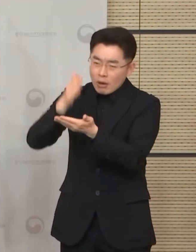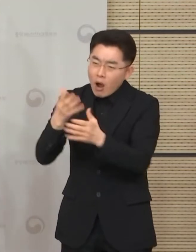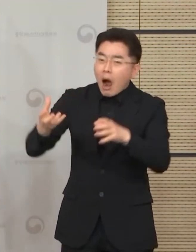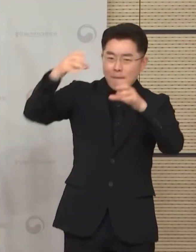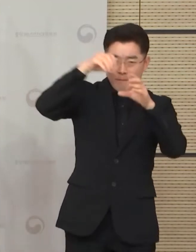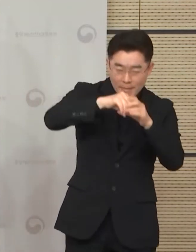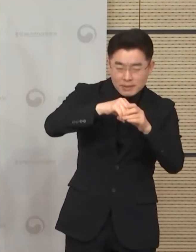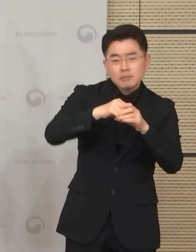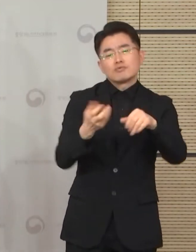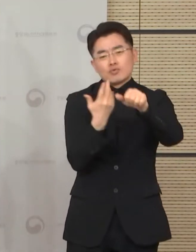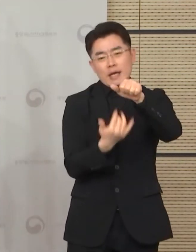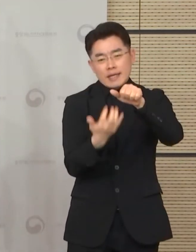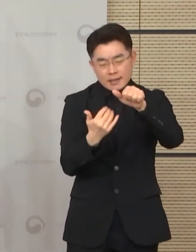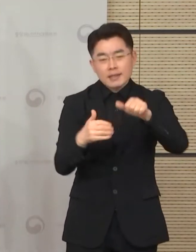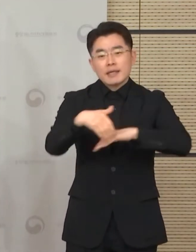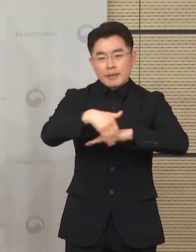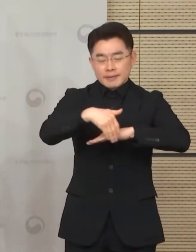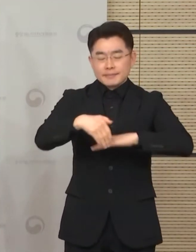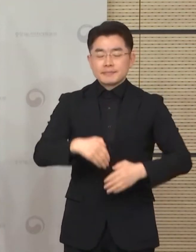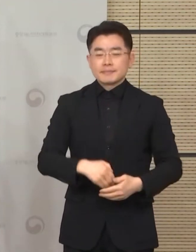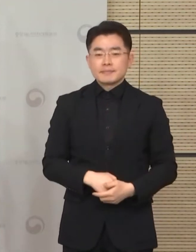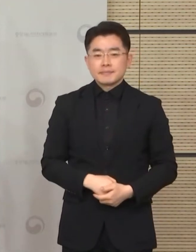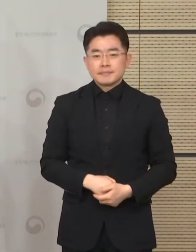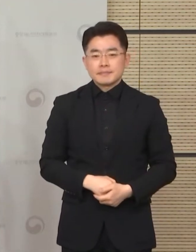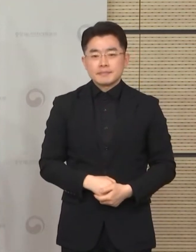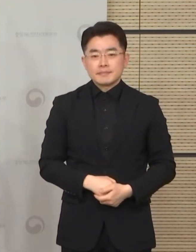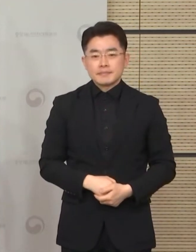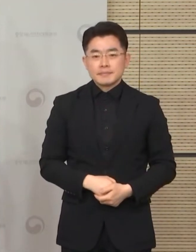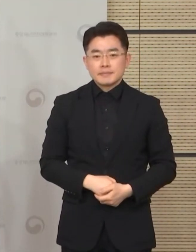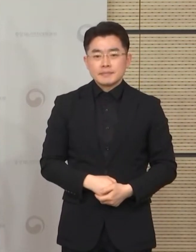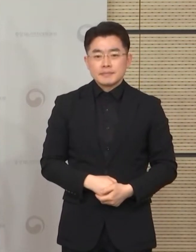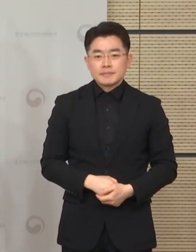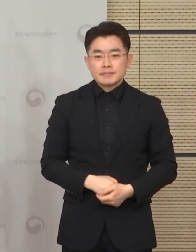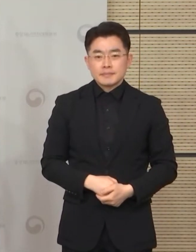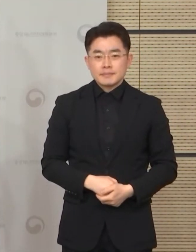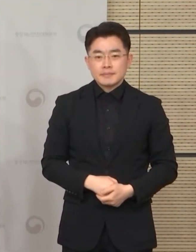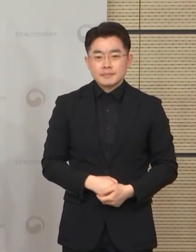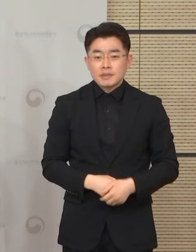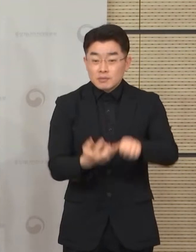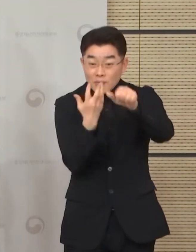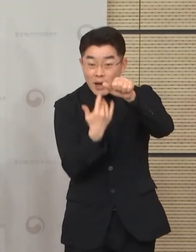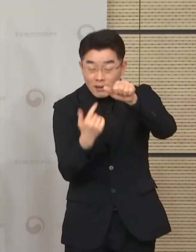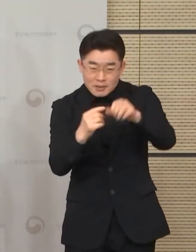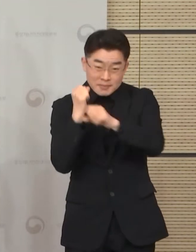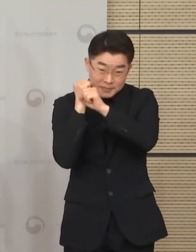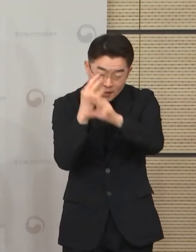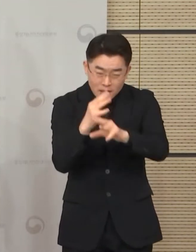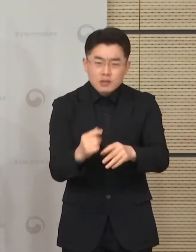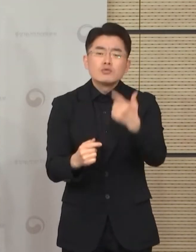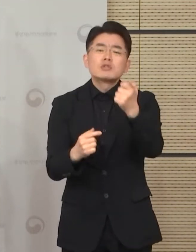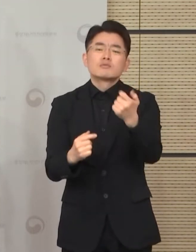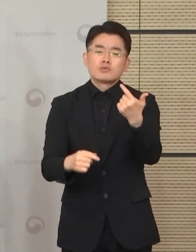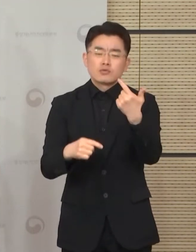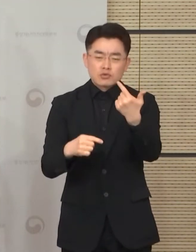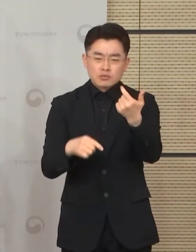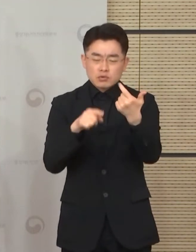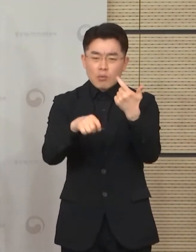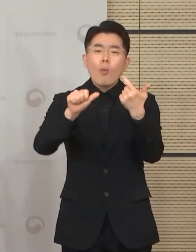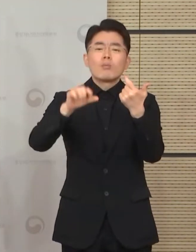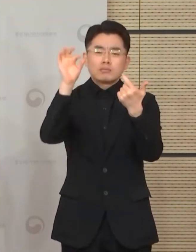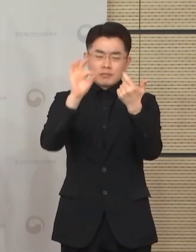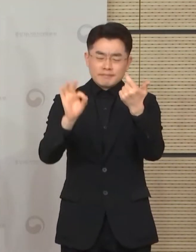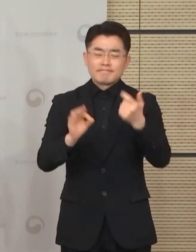회차로 이를 흡수하여 화장 능력을 제공합니다 현재 선장 4 율은 65.6% 에 달하고